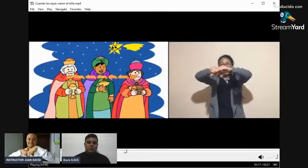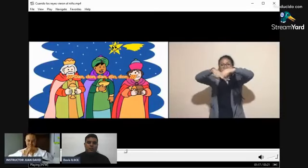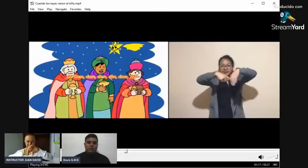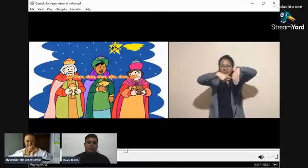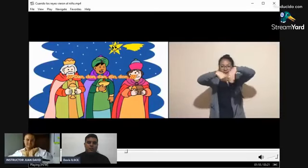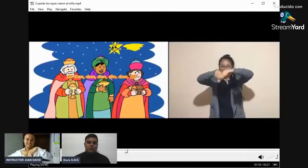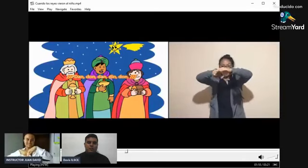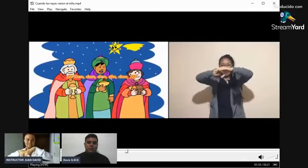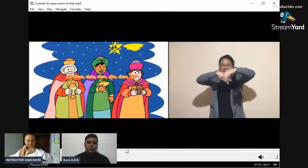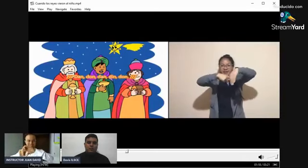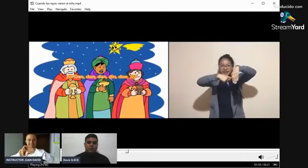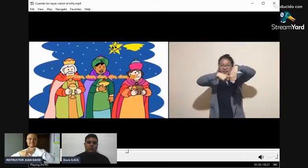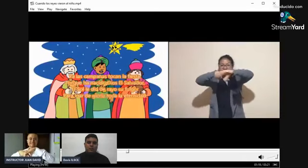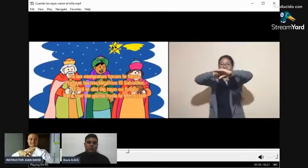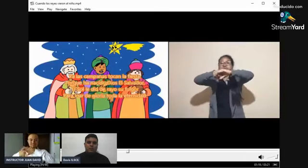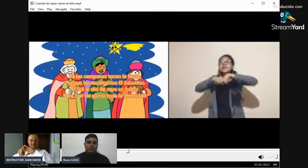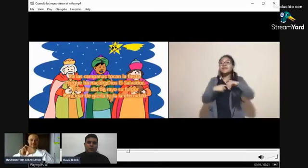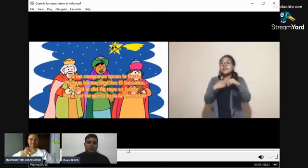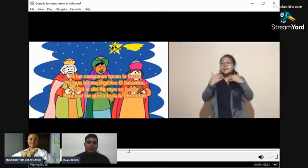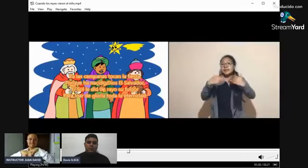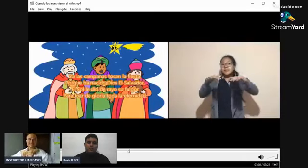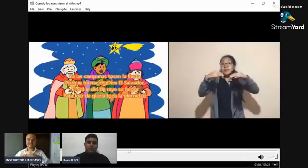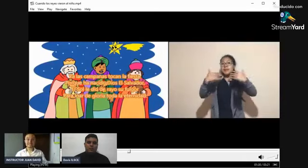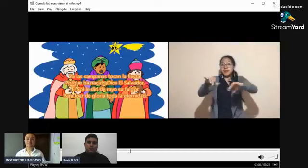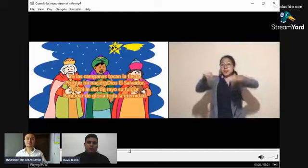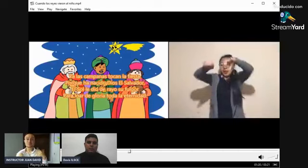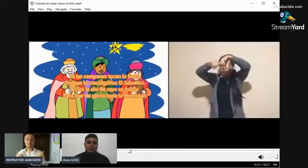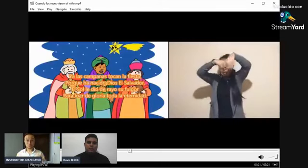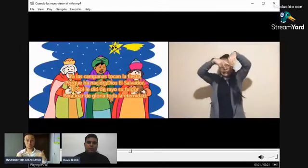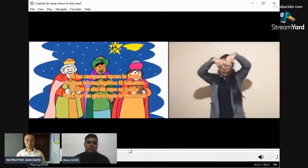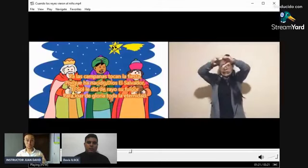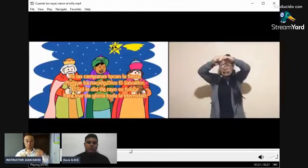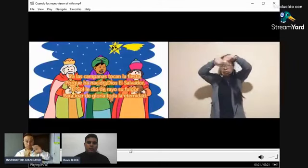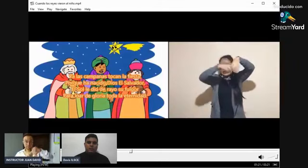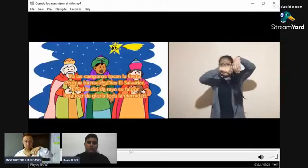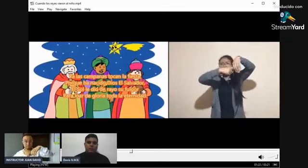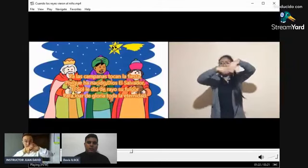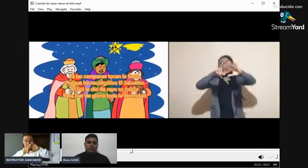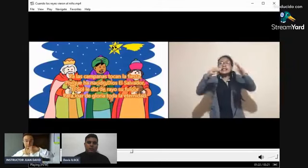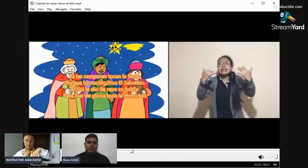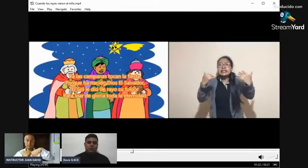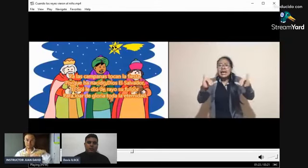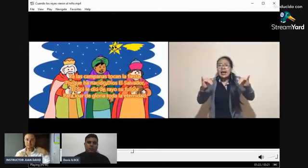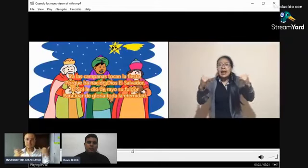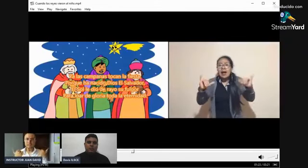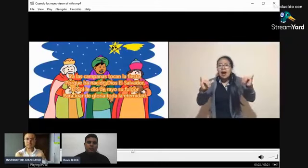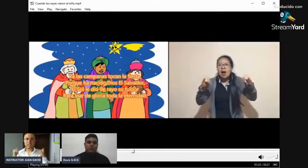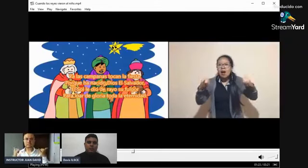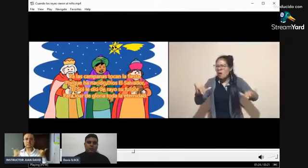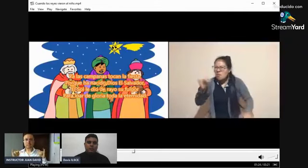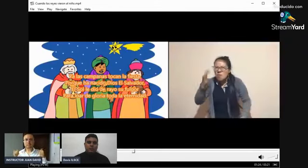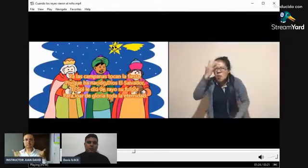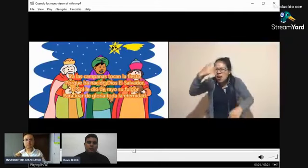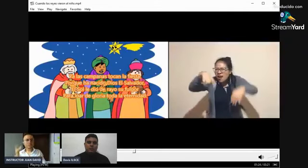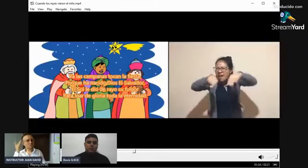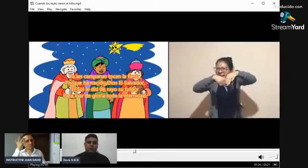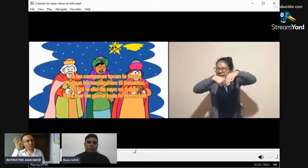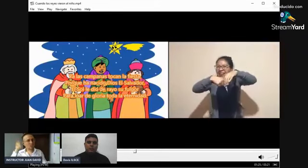dando, tan lindo. Ya las campanas tocan la fiesta, porque ha nacido Dios